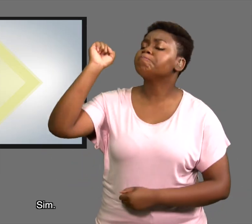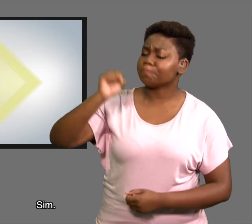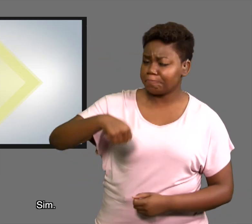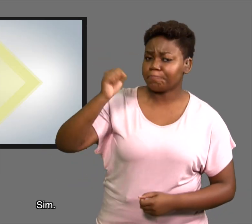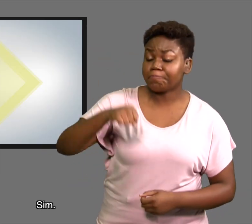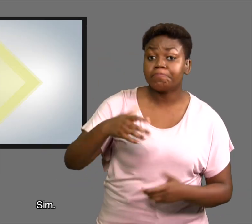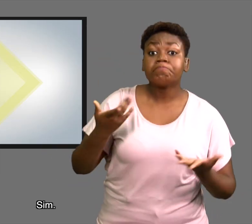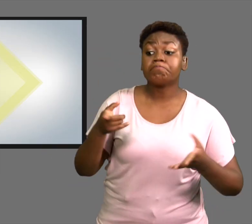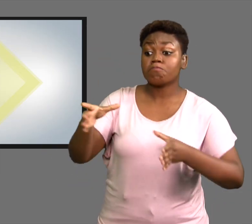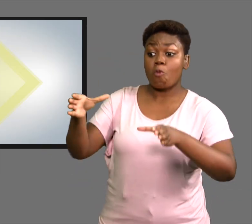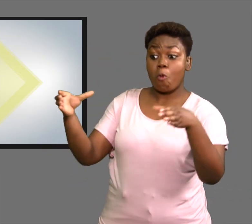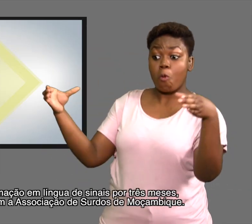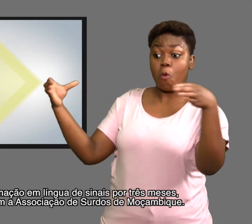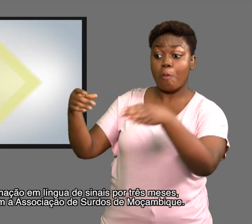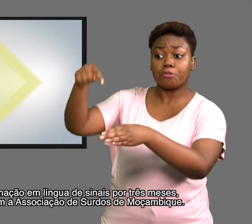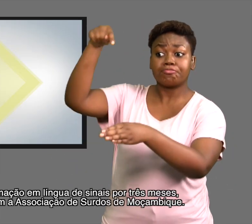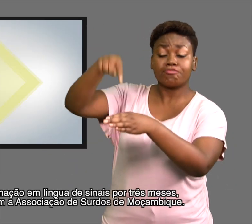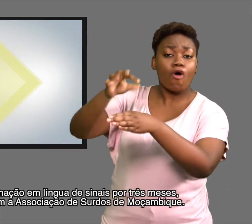Sim.